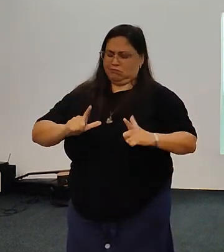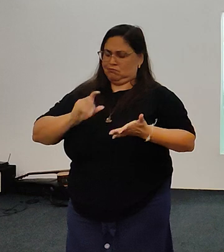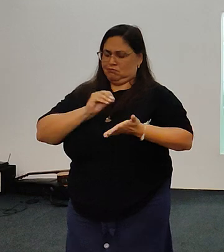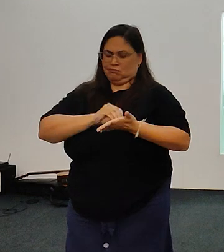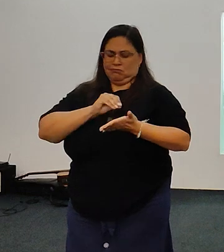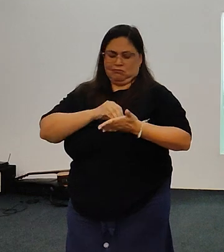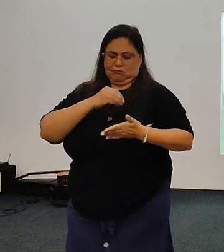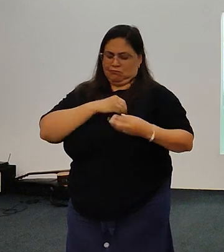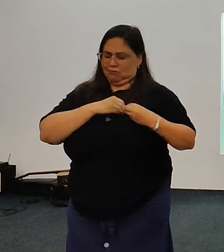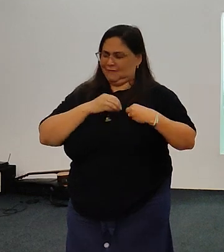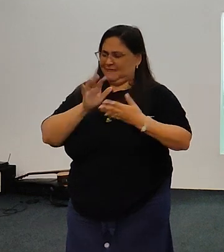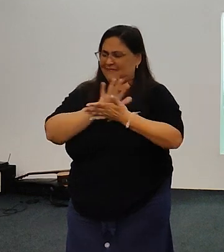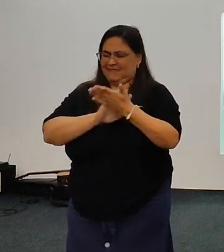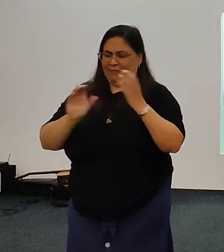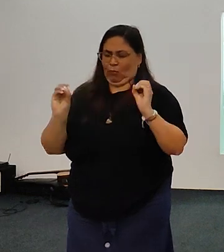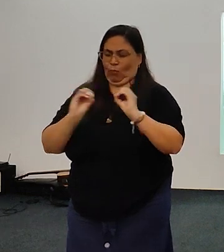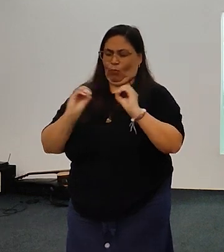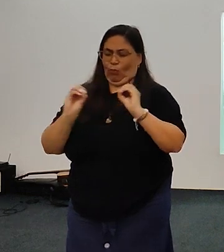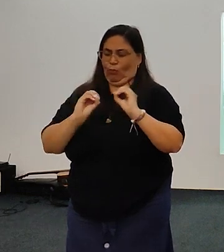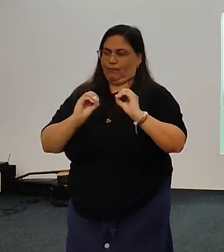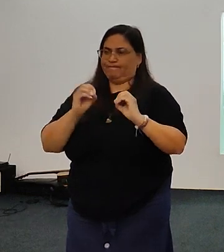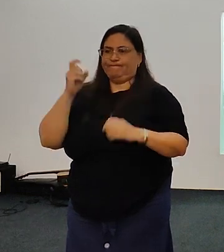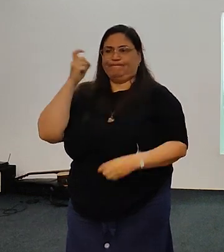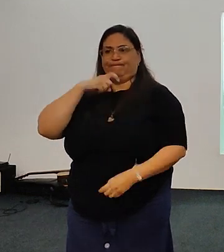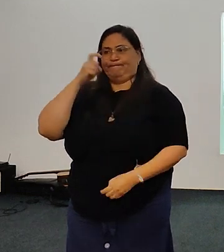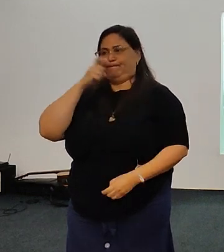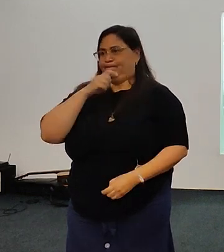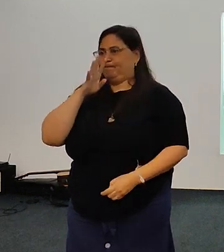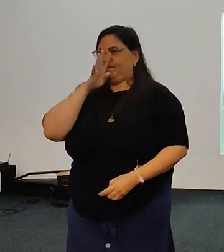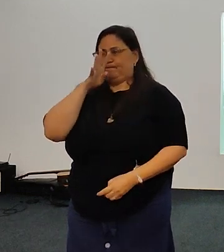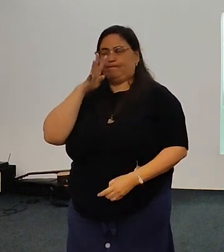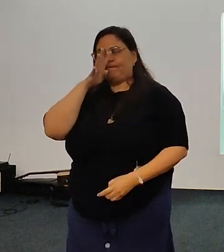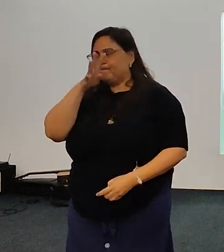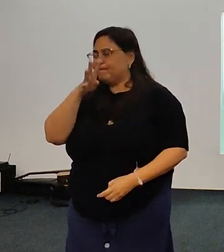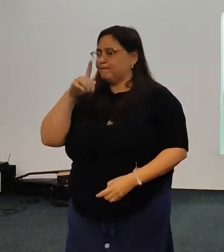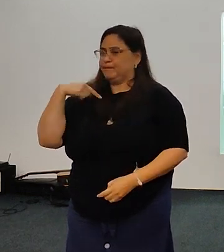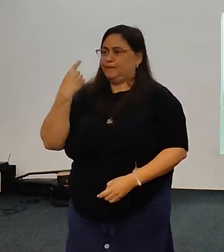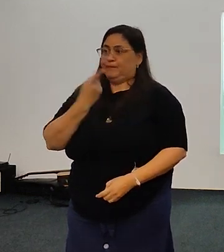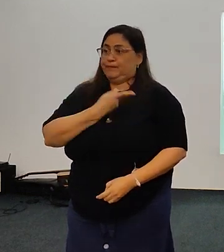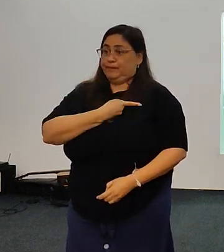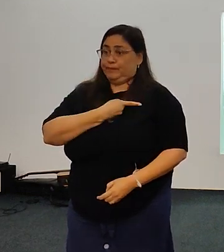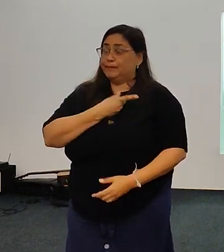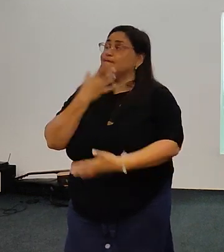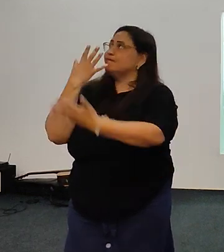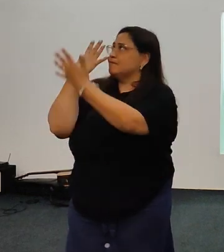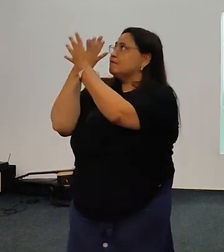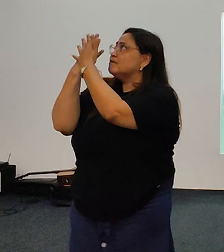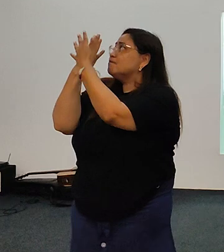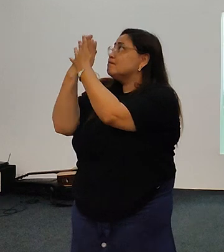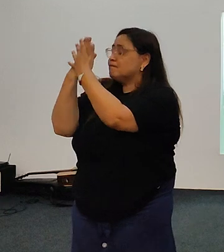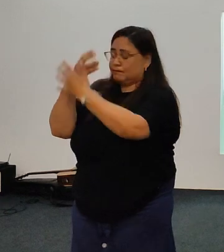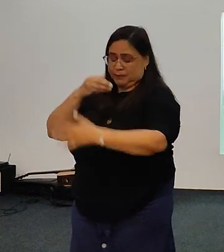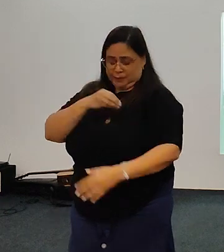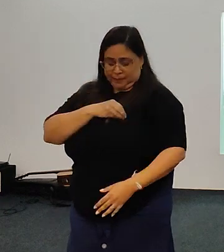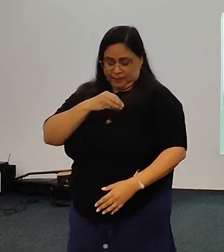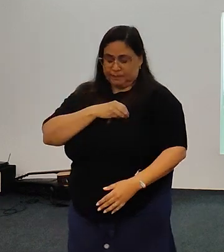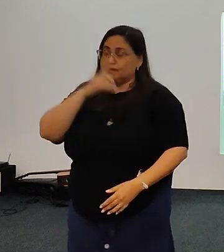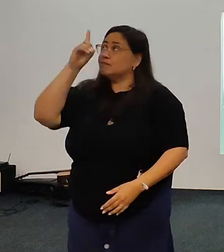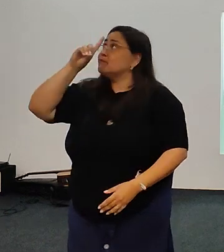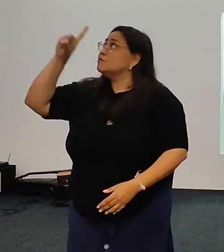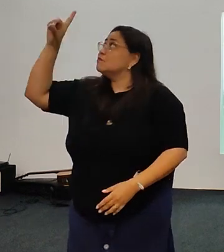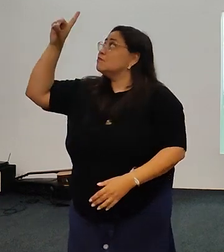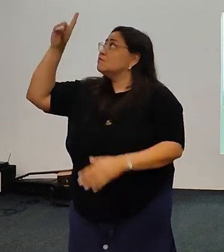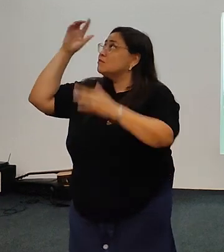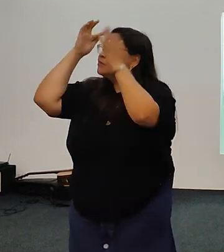pecado, enganamos a nós mesmos, e a verdade não está em nós. Se confessarmos os nossos pecados, Ele é fiel